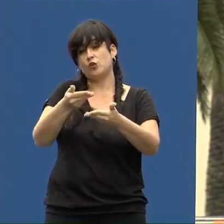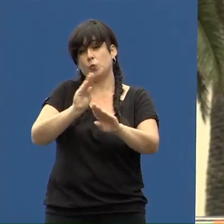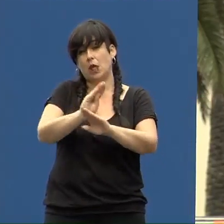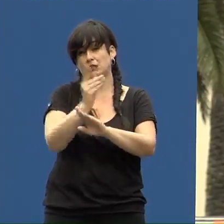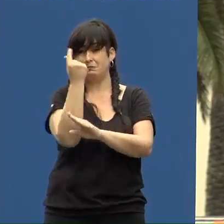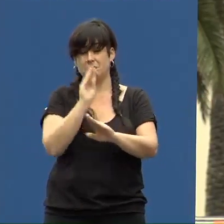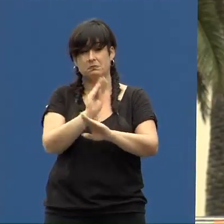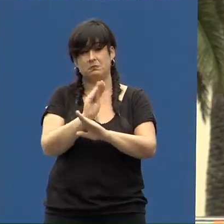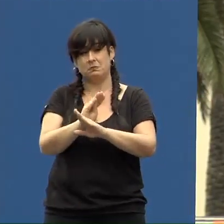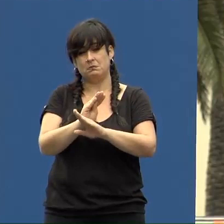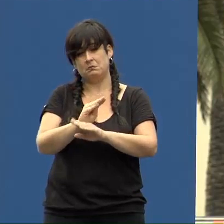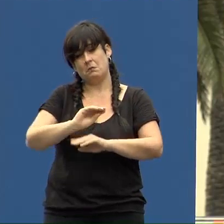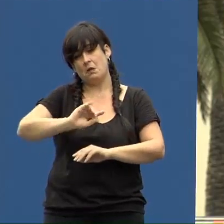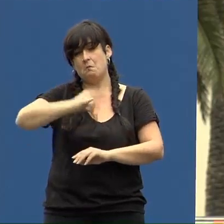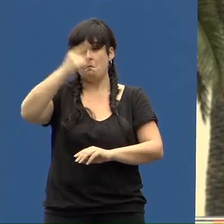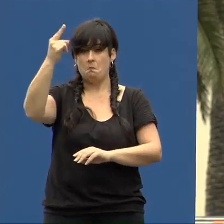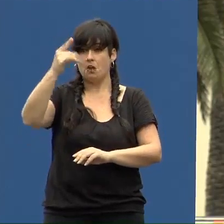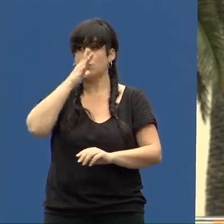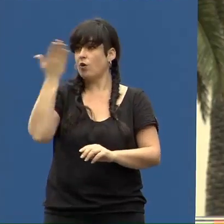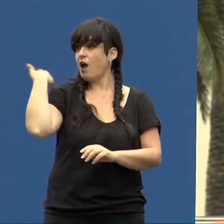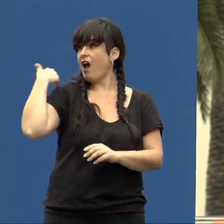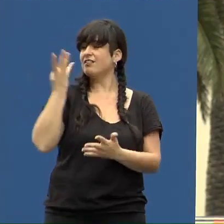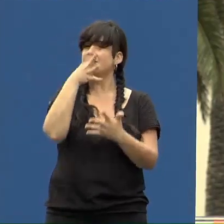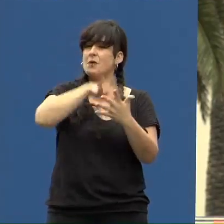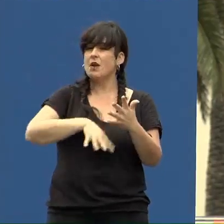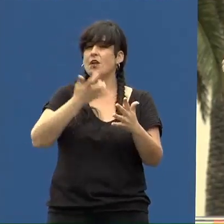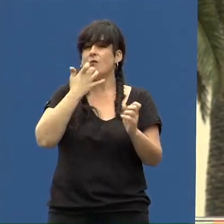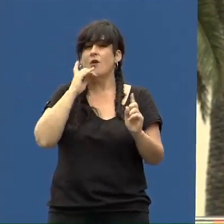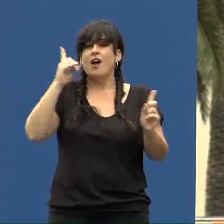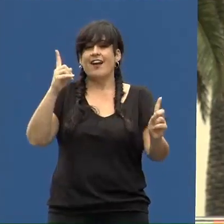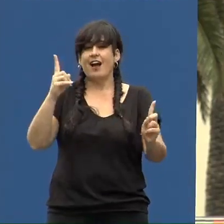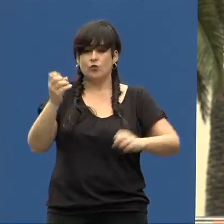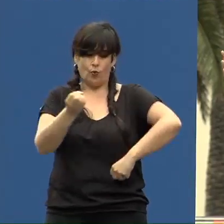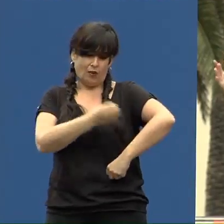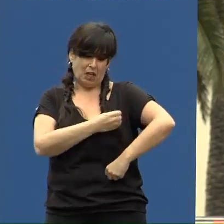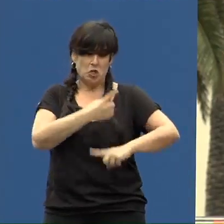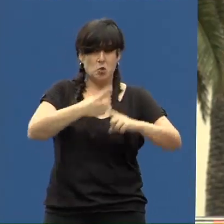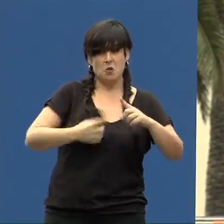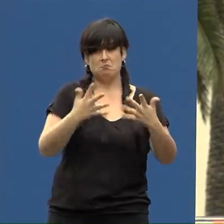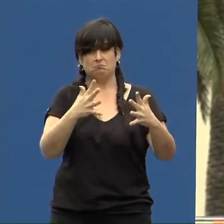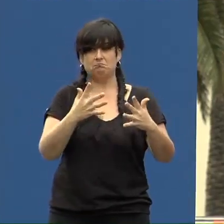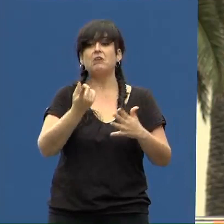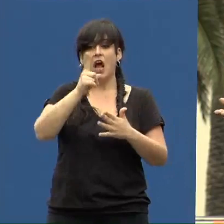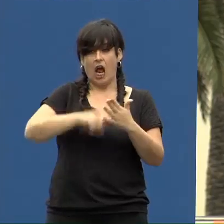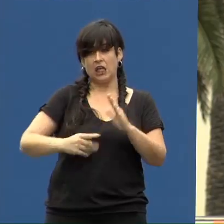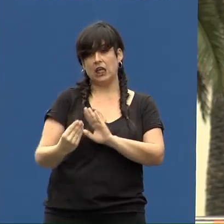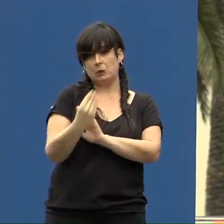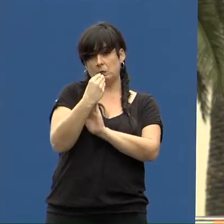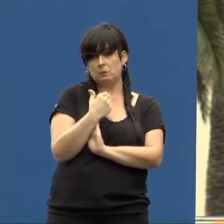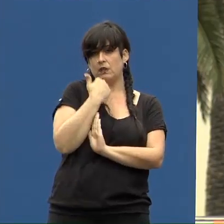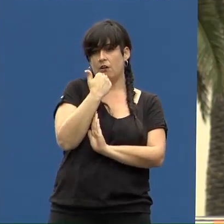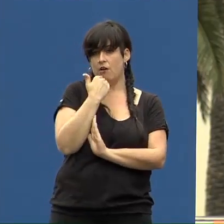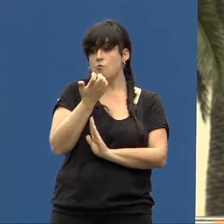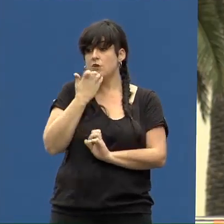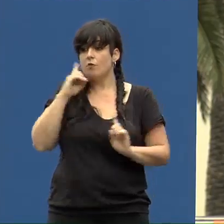no sabemos por qué daban ayudas al alquiler solo a quienes tenían ya unos ingresos medios. Y a quien no tenía ingresos no les daban ayudas